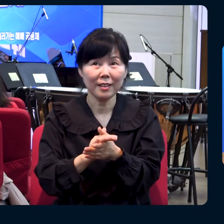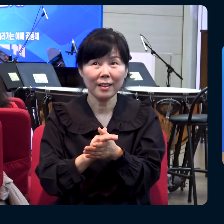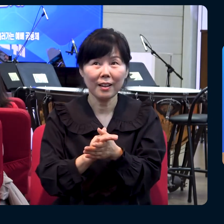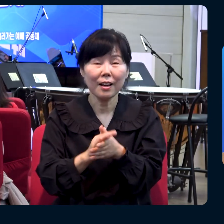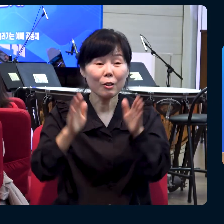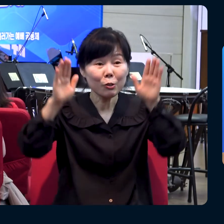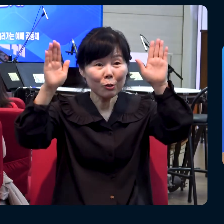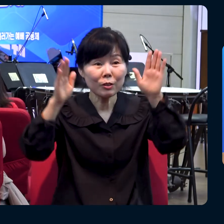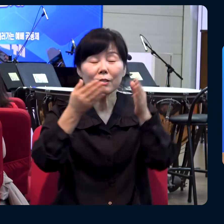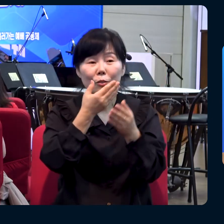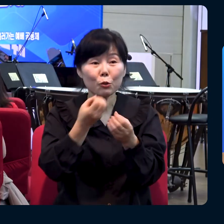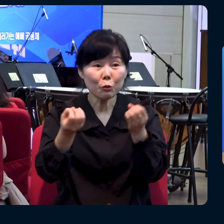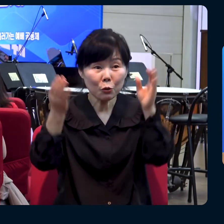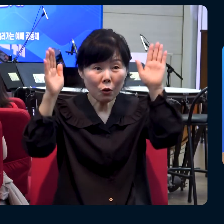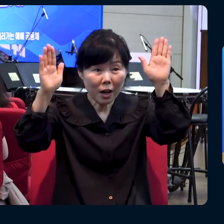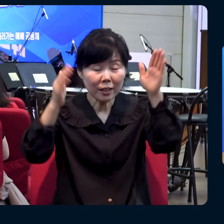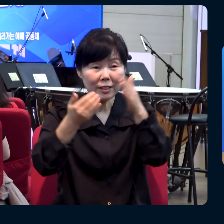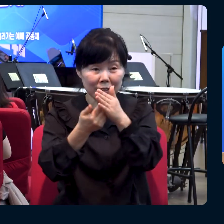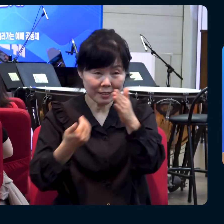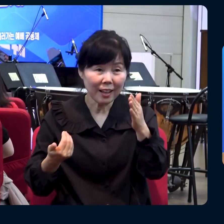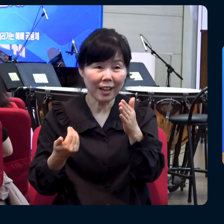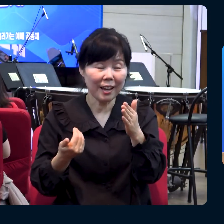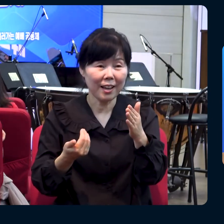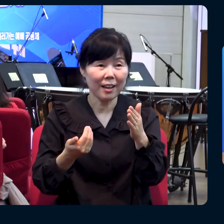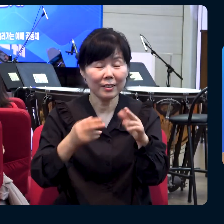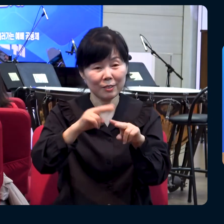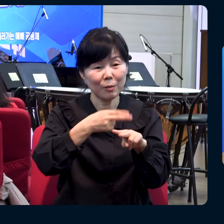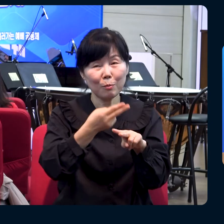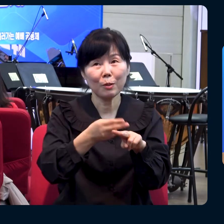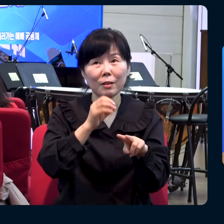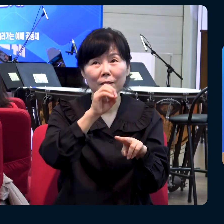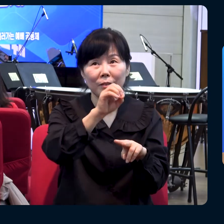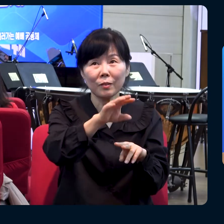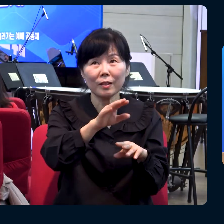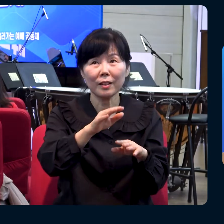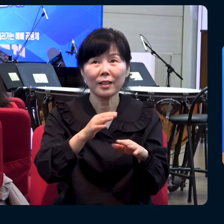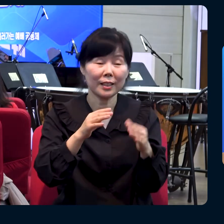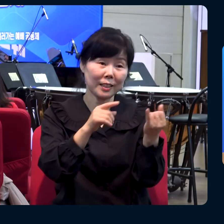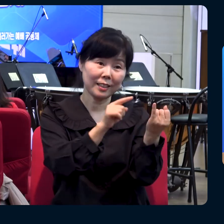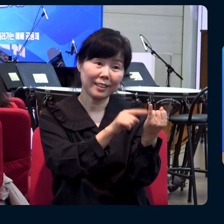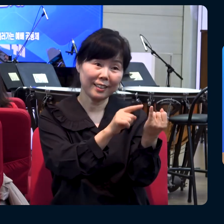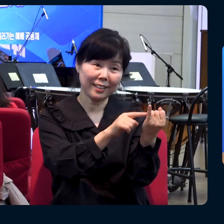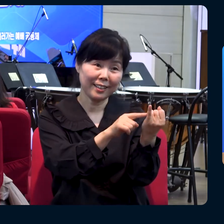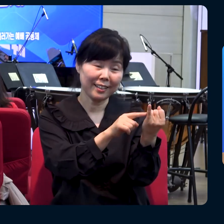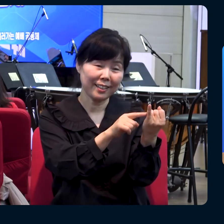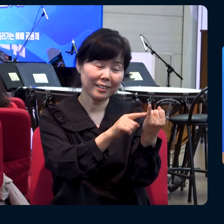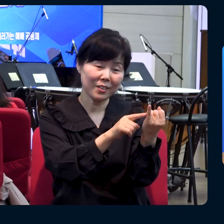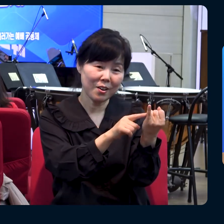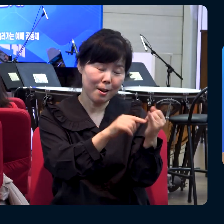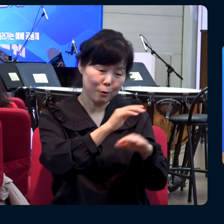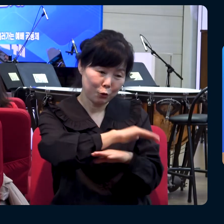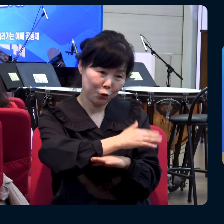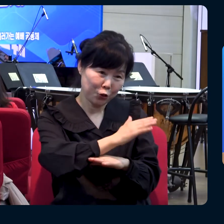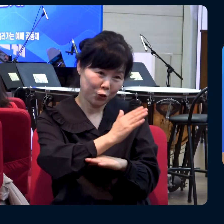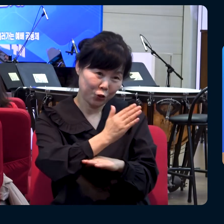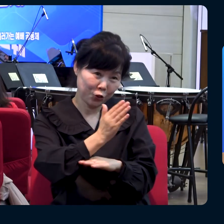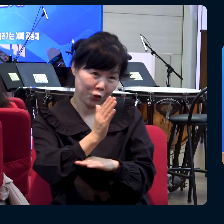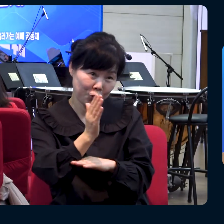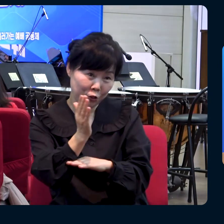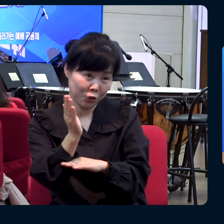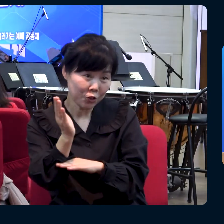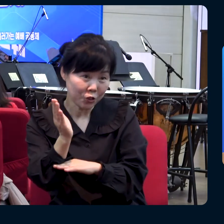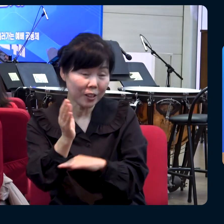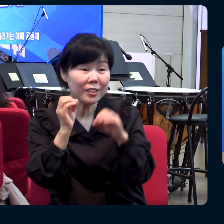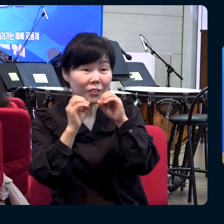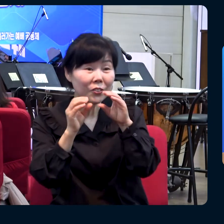오늘 축도하기 전에 꼭 교회가 선물해줘야 할 어린이가 있어 소개하겠다고. 그 나라의 이야기를 다 하고 부모님이 이제